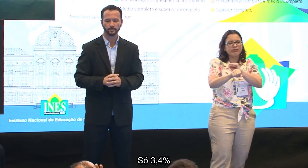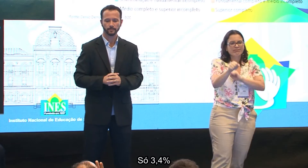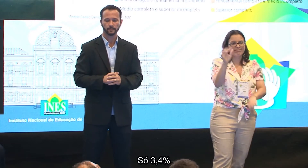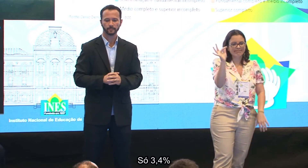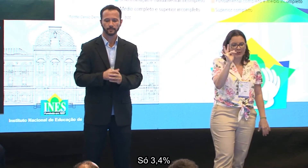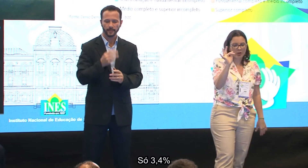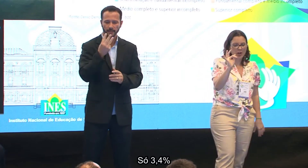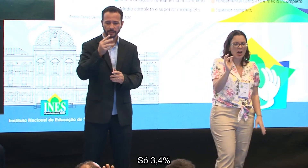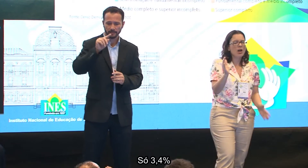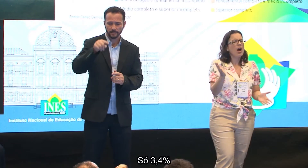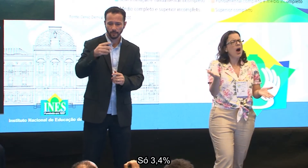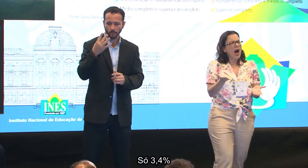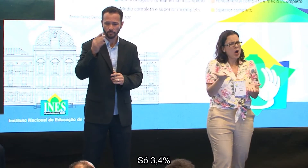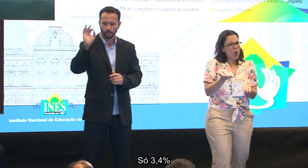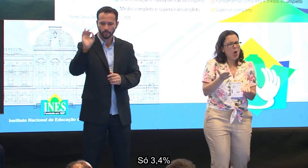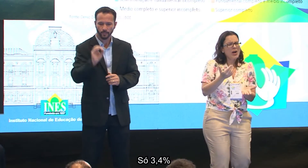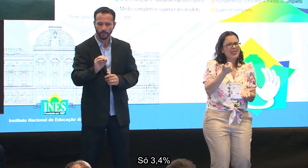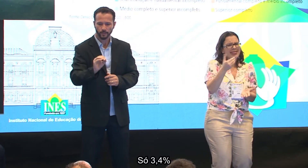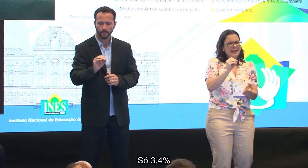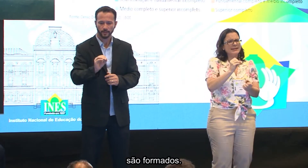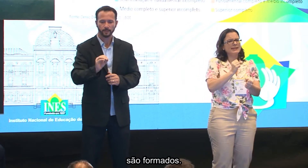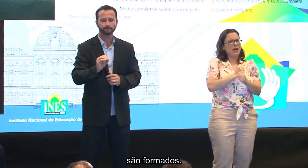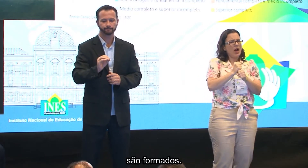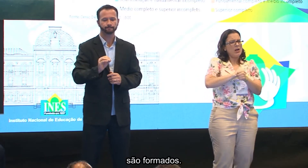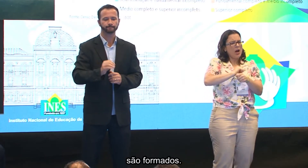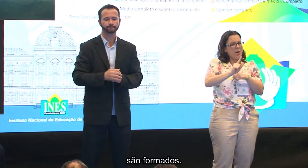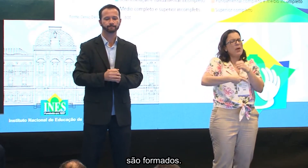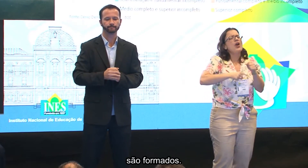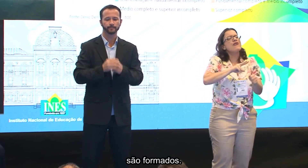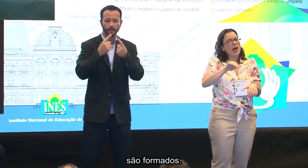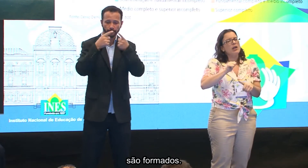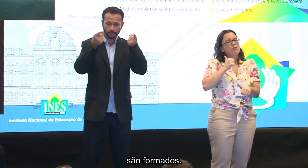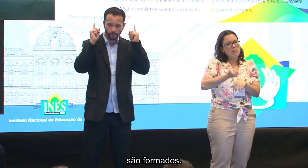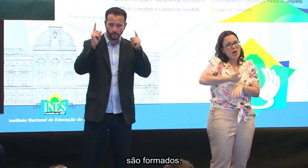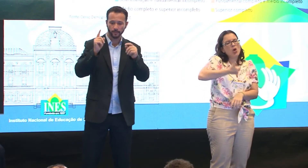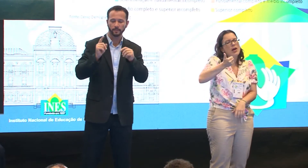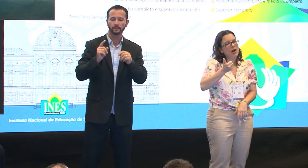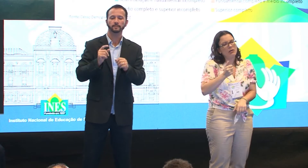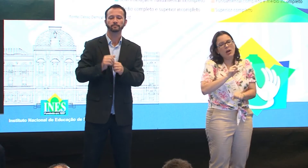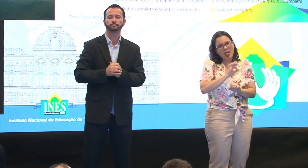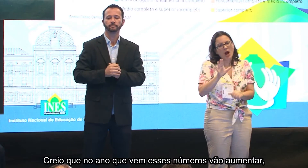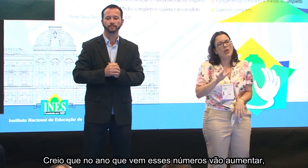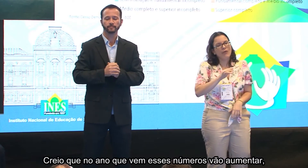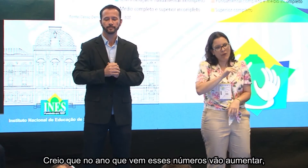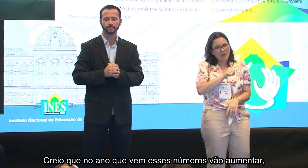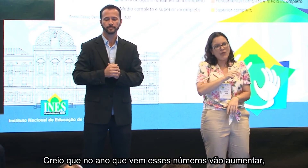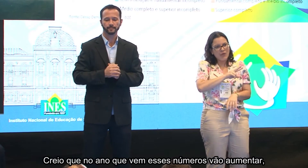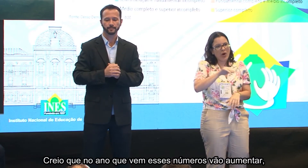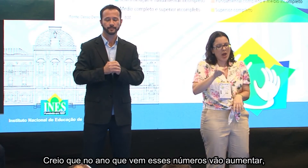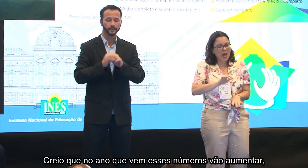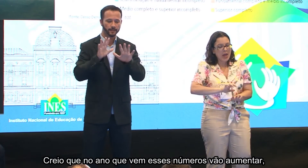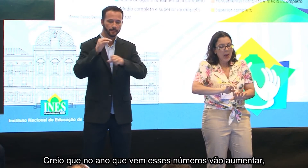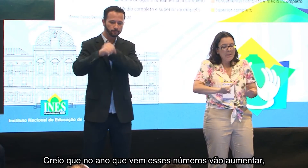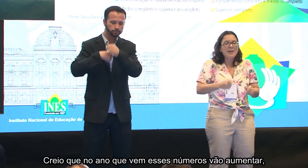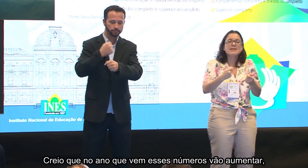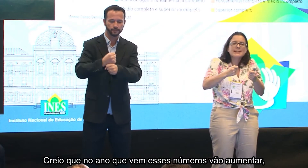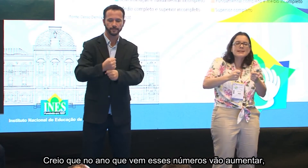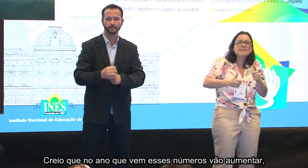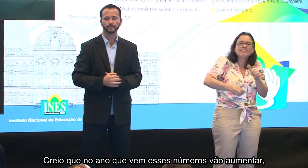Então, só 3,4% são formados. Então, creio que ano que vem esses números vão